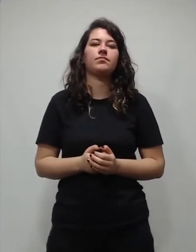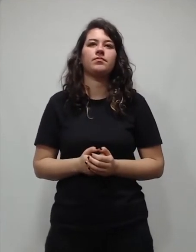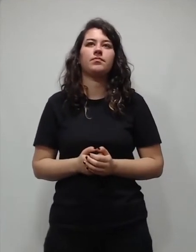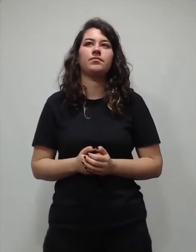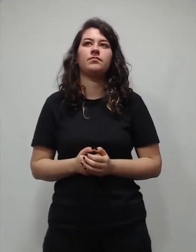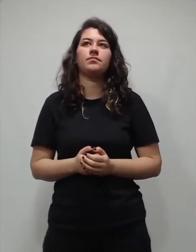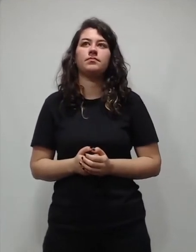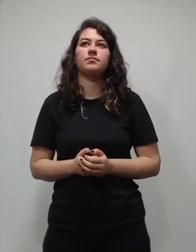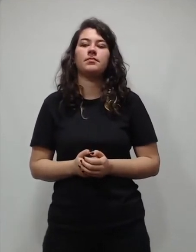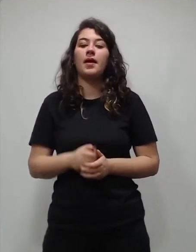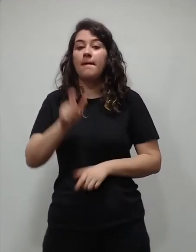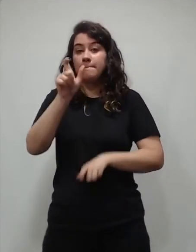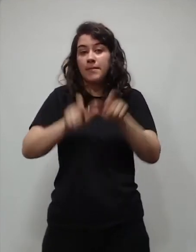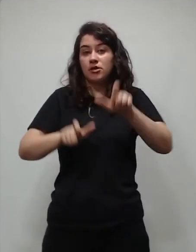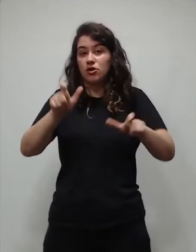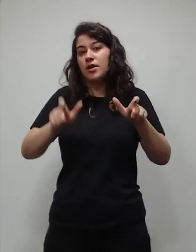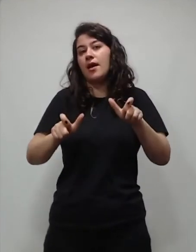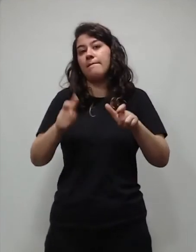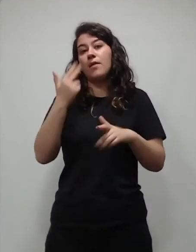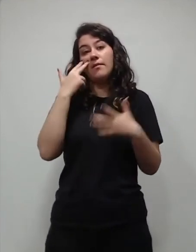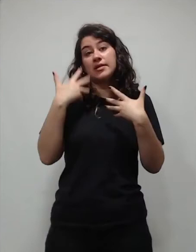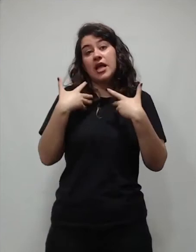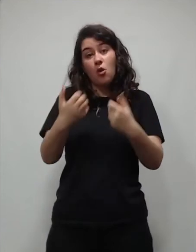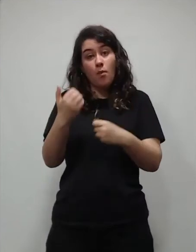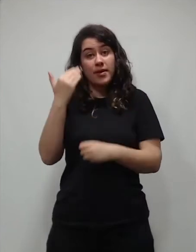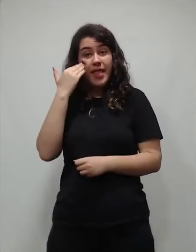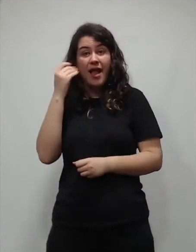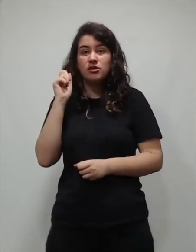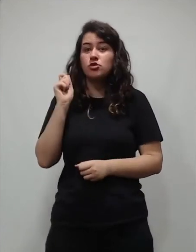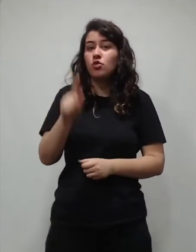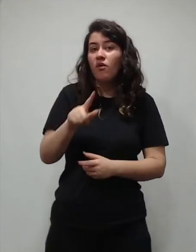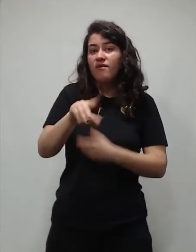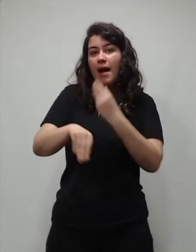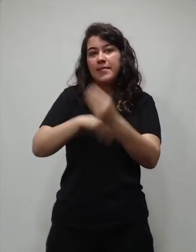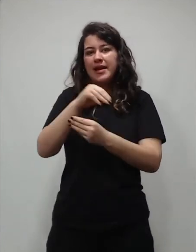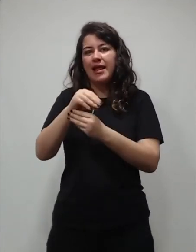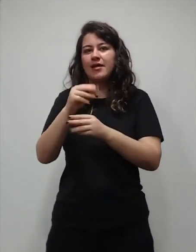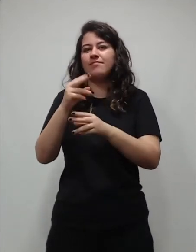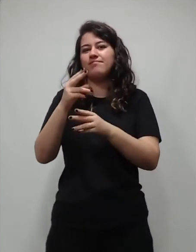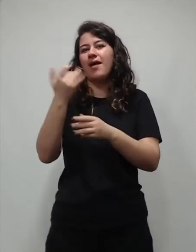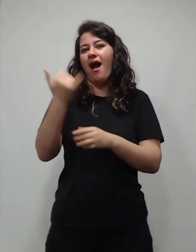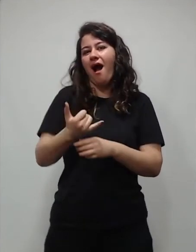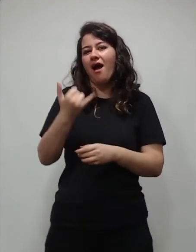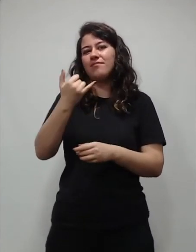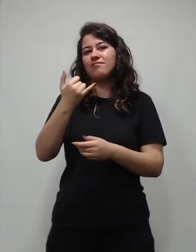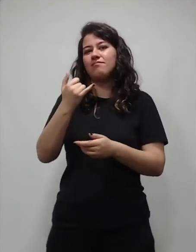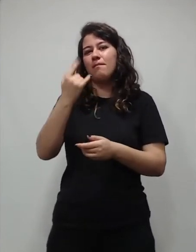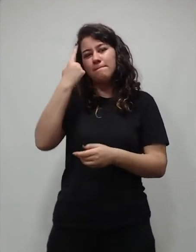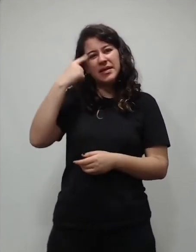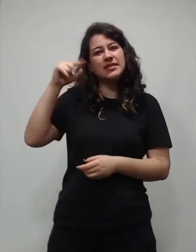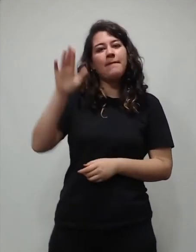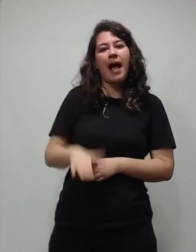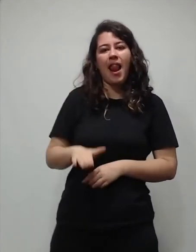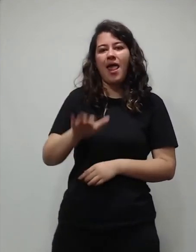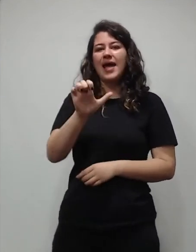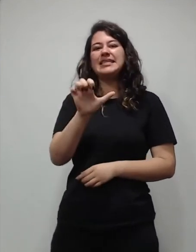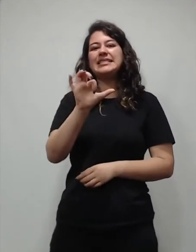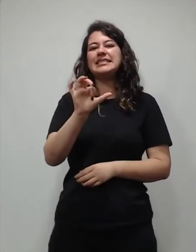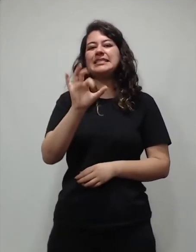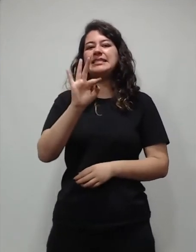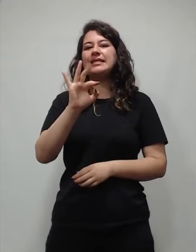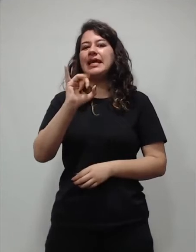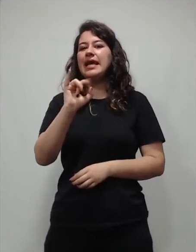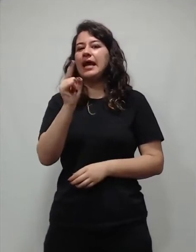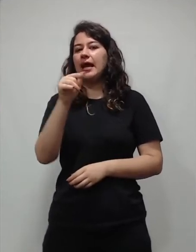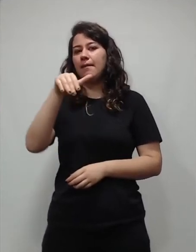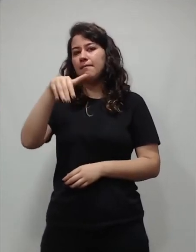que las personas con problemas de salud mental y sus familiares cargan con lo que llamamos el estigma, esa marca que es